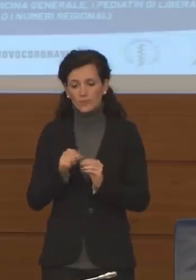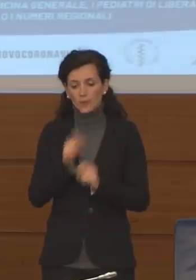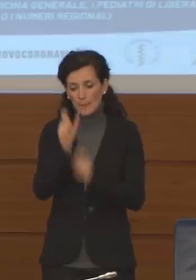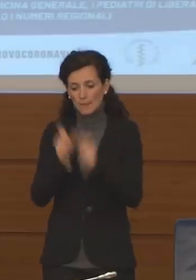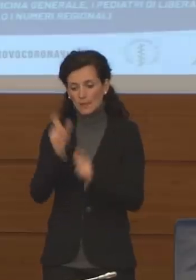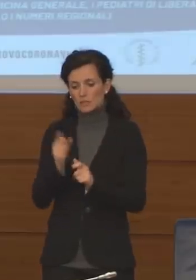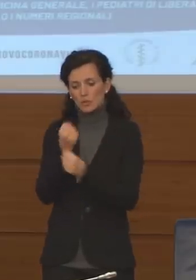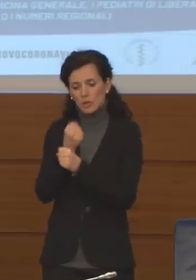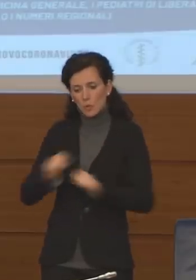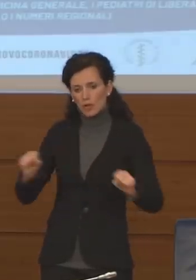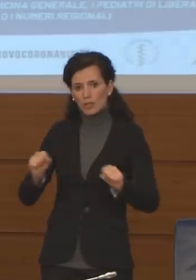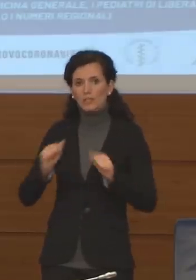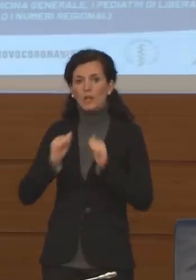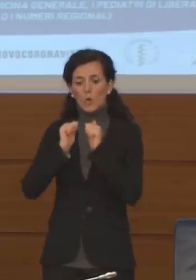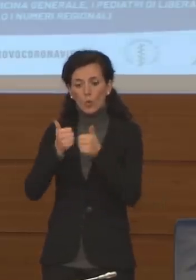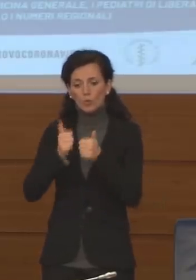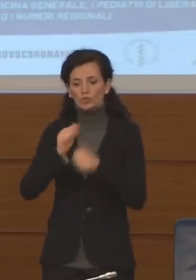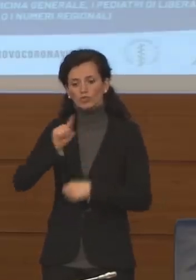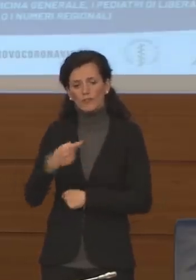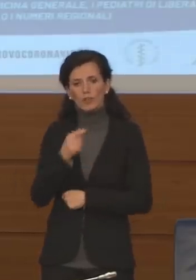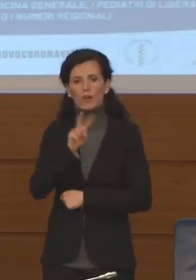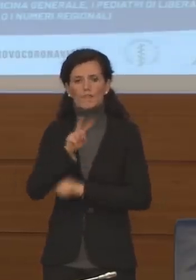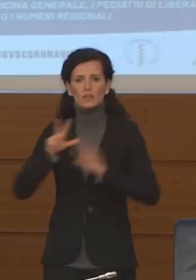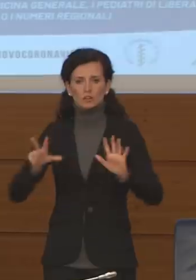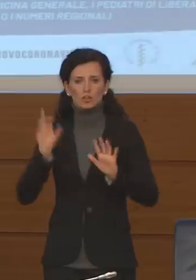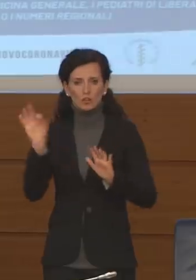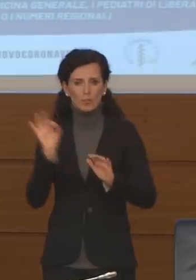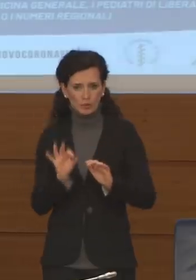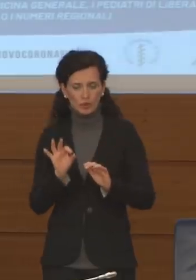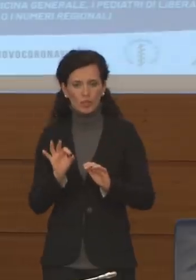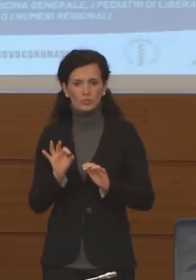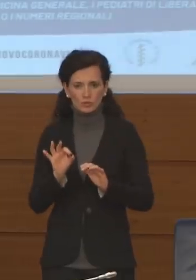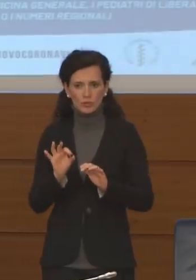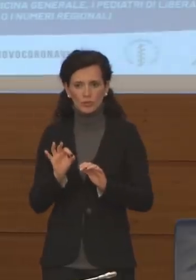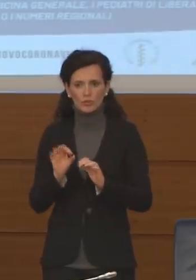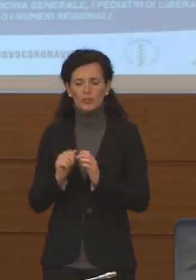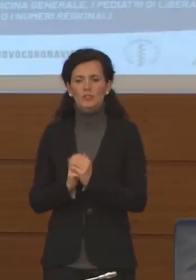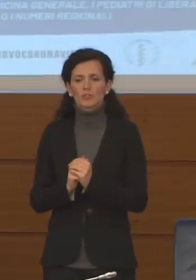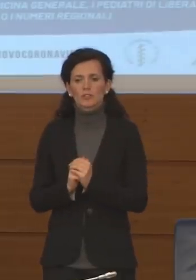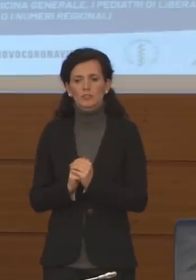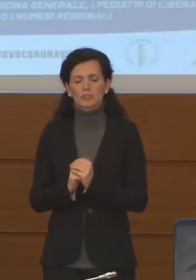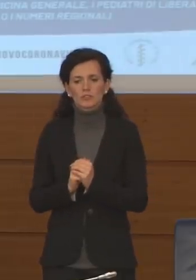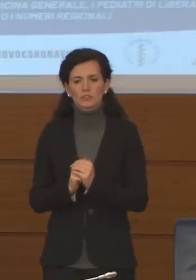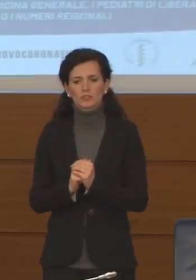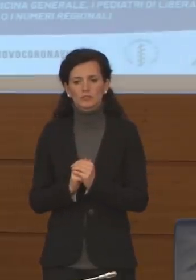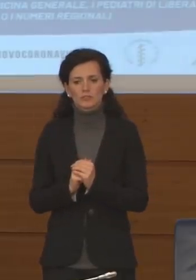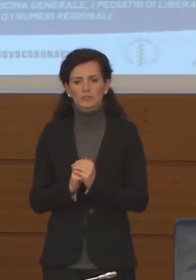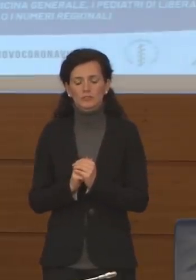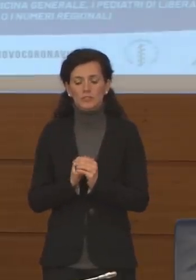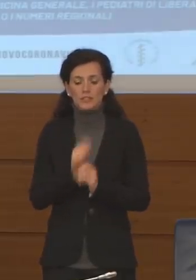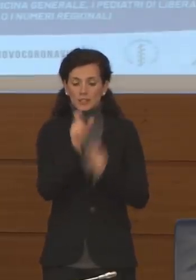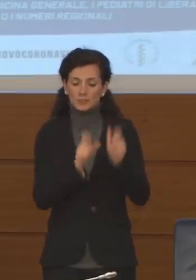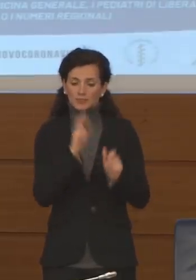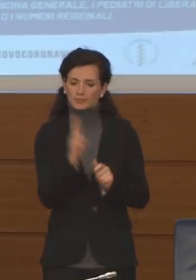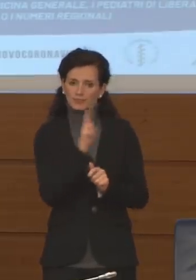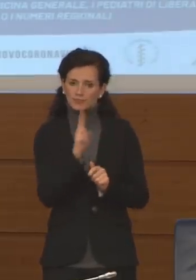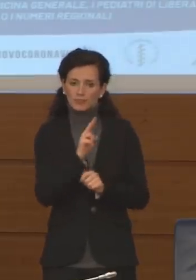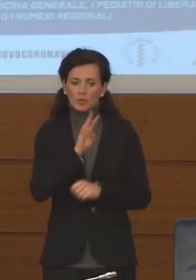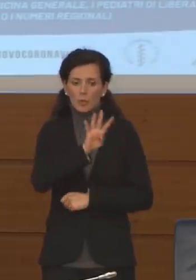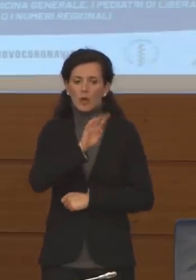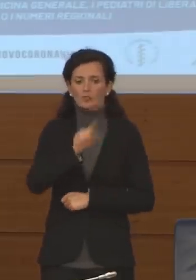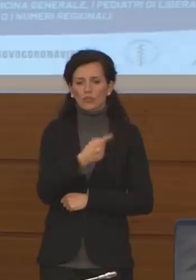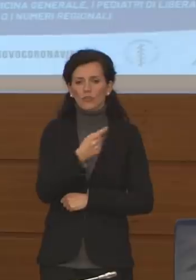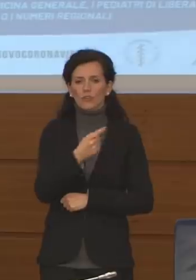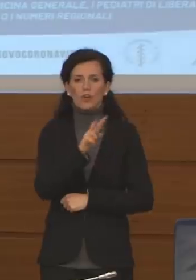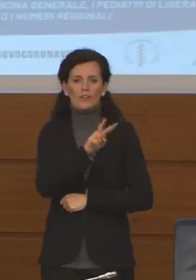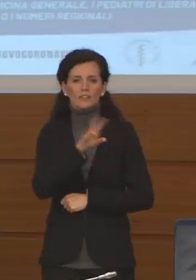guariti e l'uno la 11,28 per cento del totale e i deceduti sono il 4 e 25